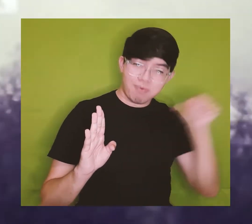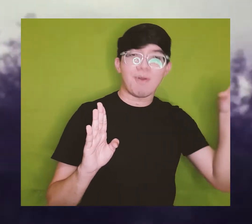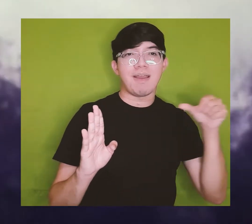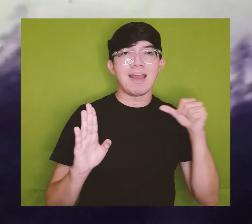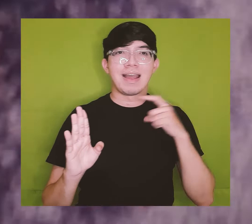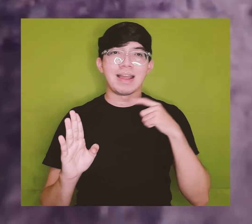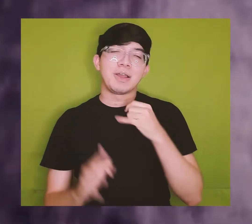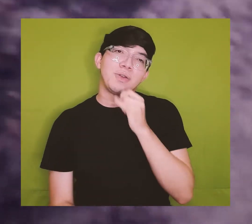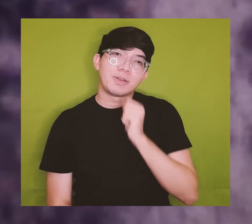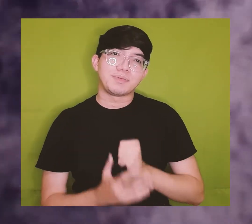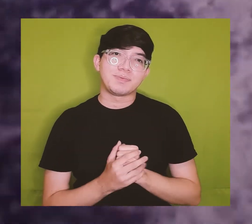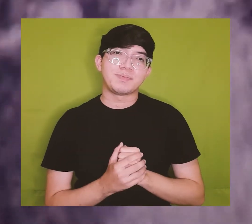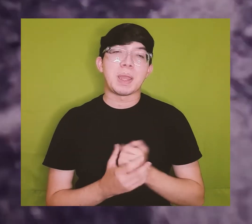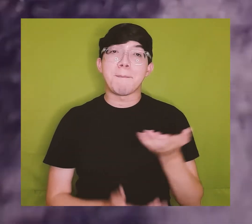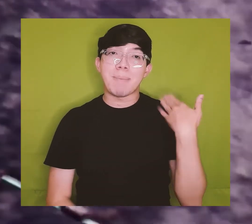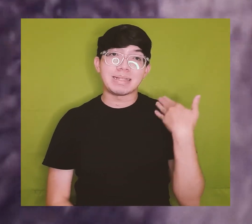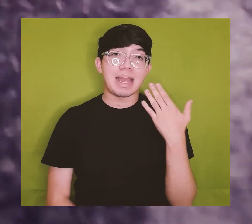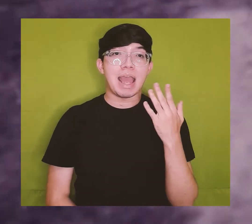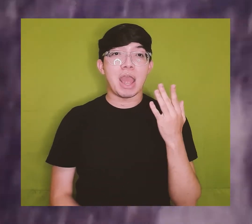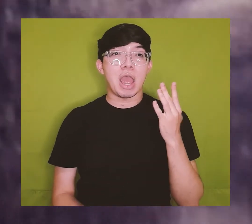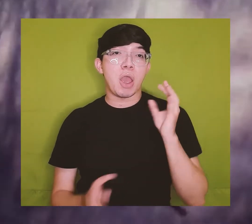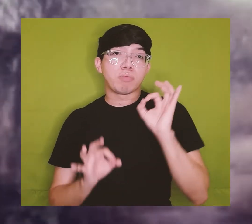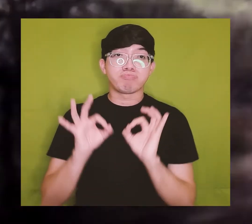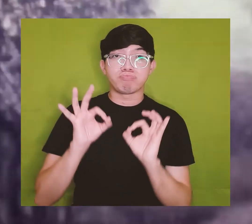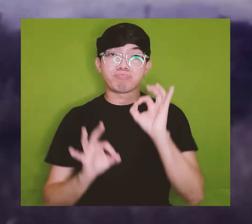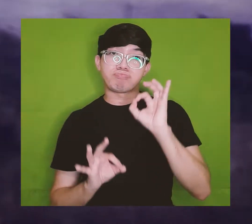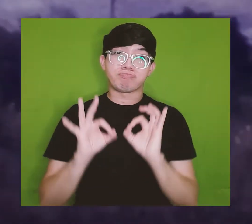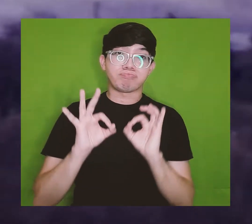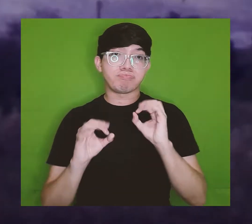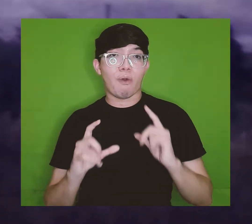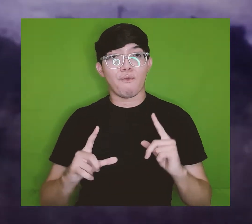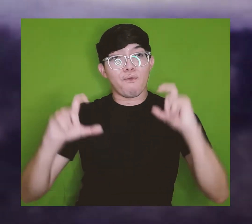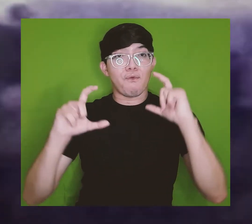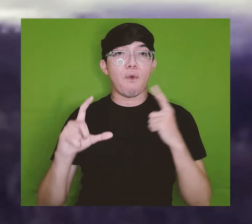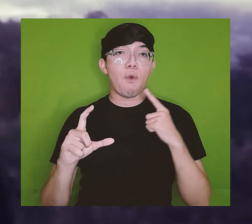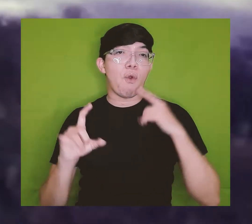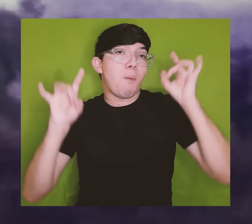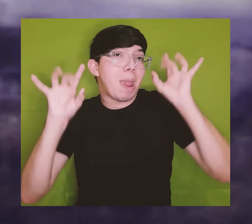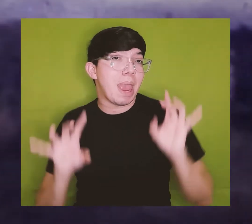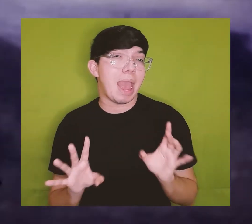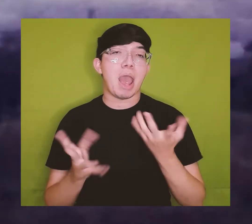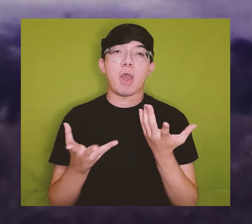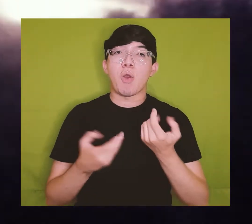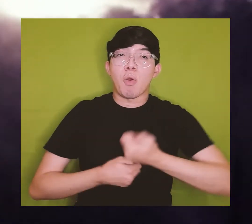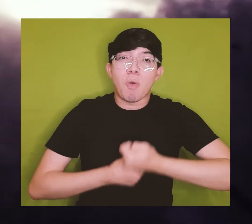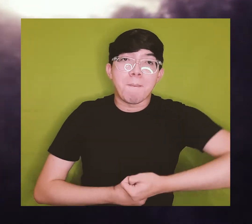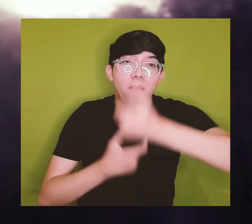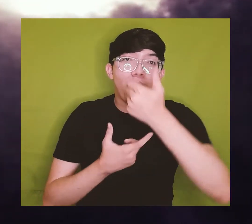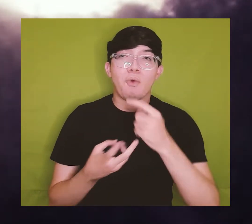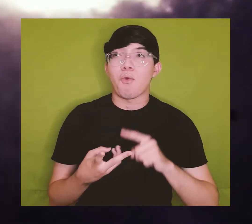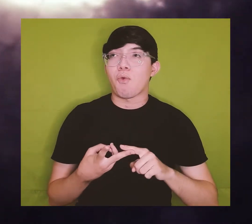fazer a foto, né? A foto da Eucaristia, né? A foto de família no final do ano tinha que ter, sabe? Para guardar, e tinha aqueles álbuns, né?